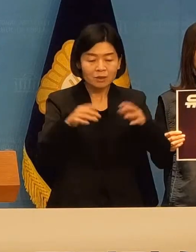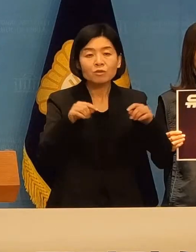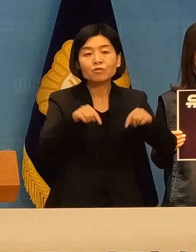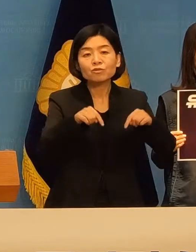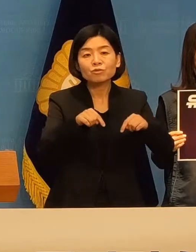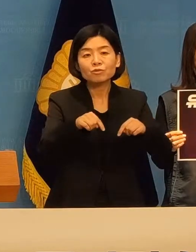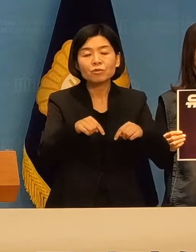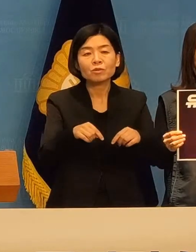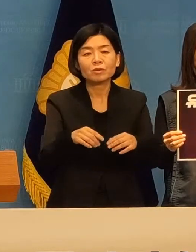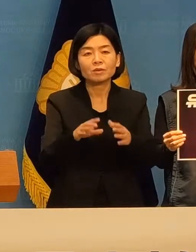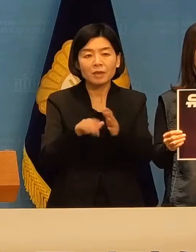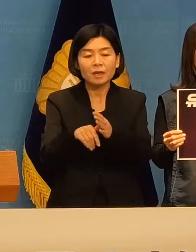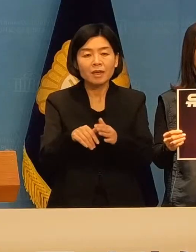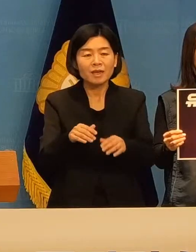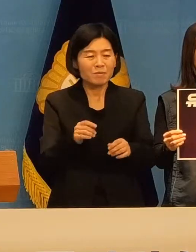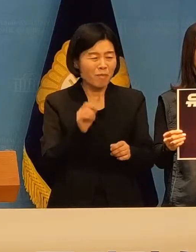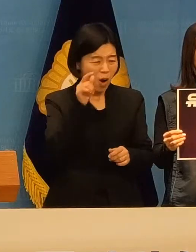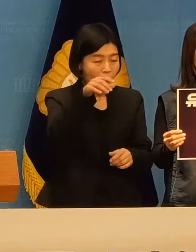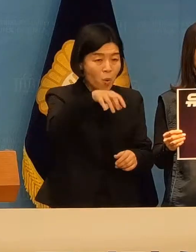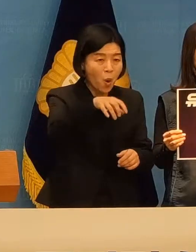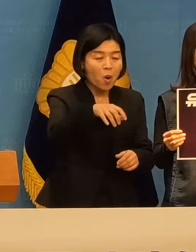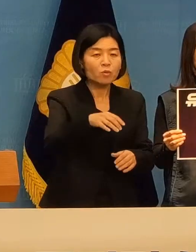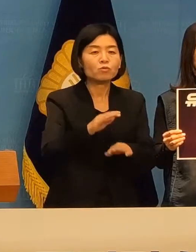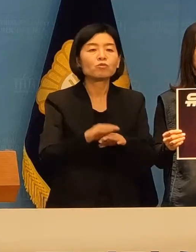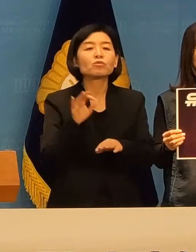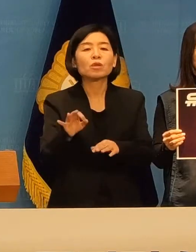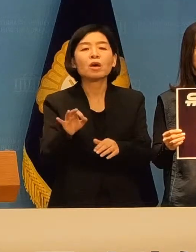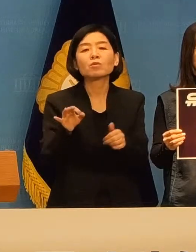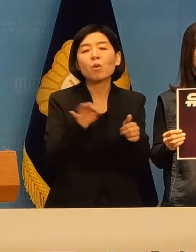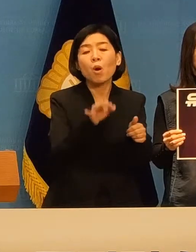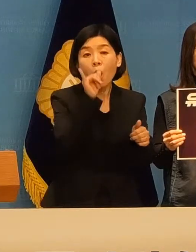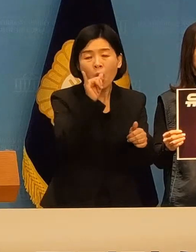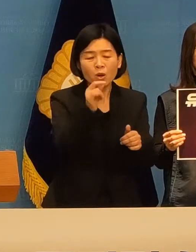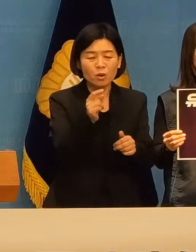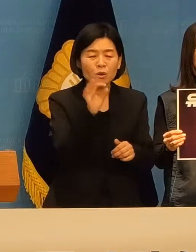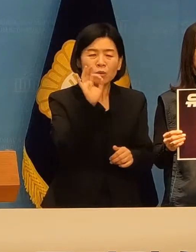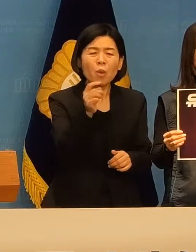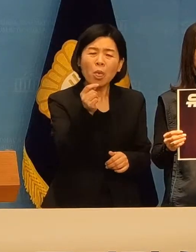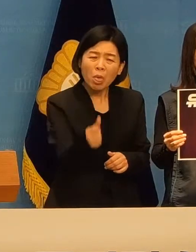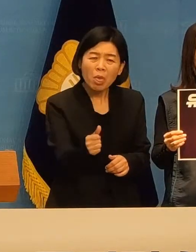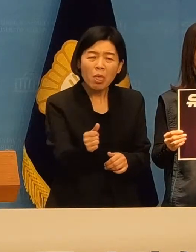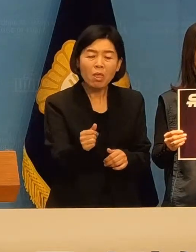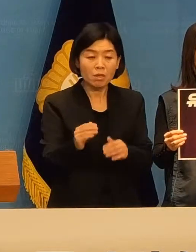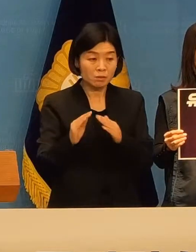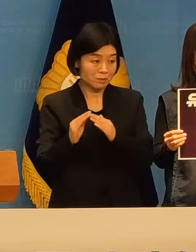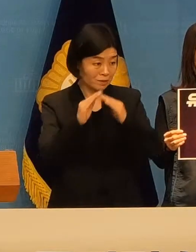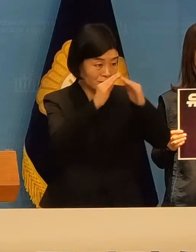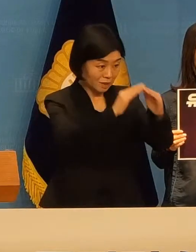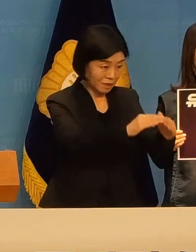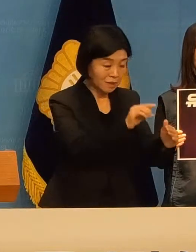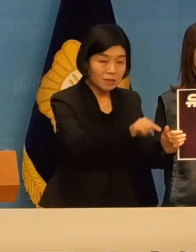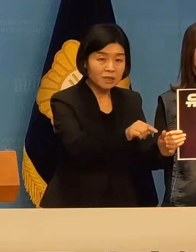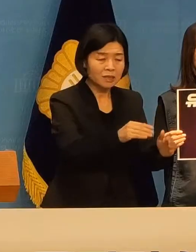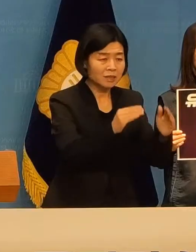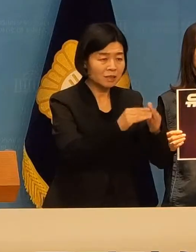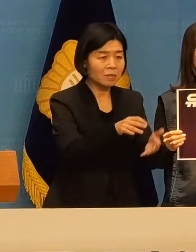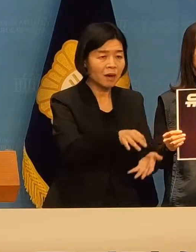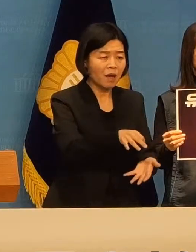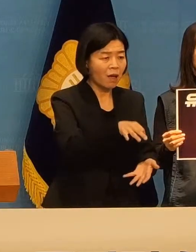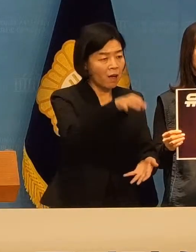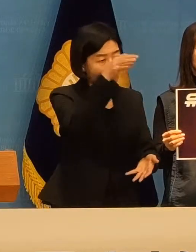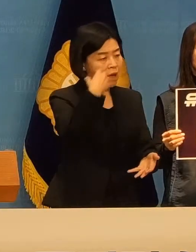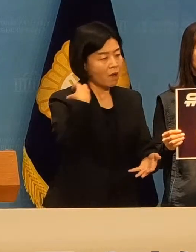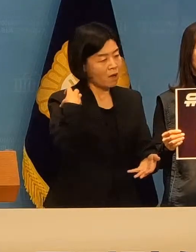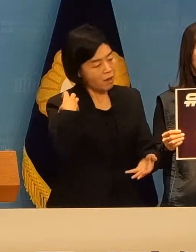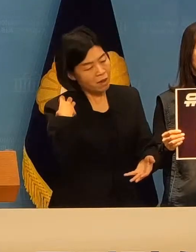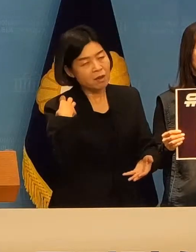명시되어 있지만 그 금액이 미비하고 발령지로 이사를 간다 해도 높디 높은 주택 자금은 본인이